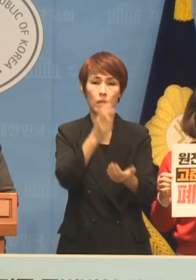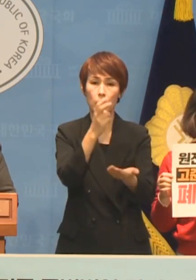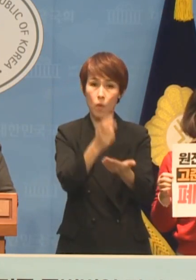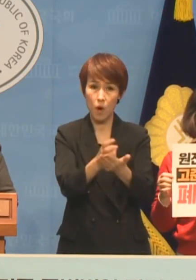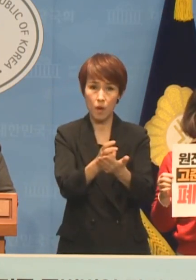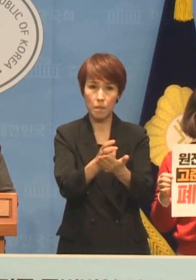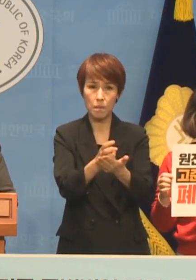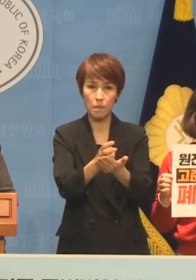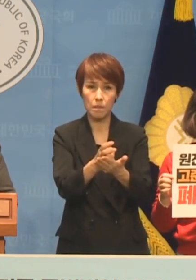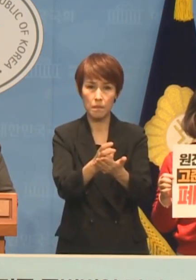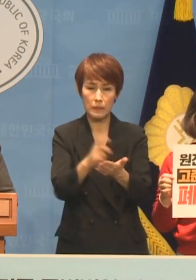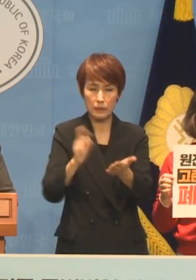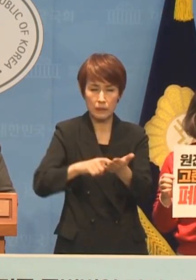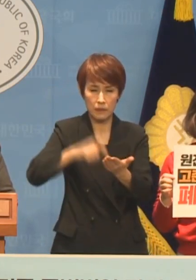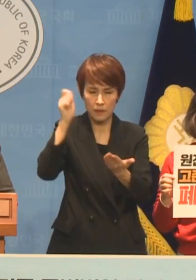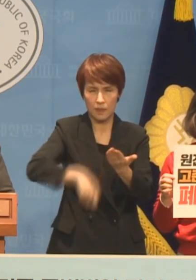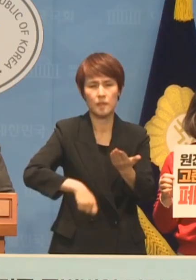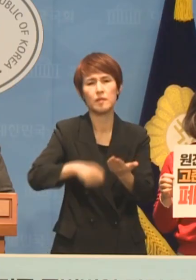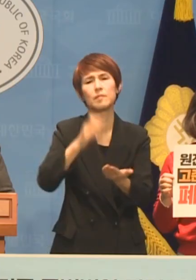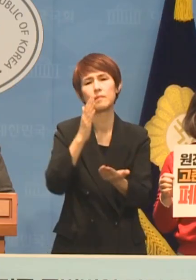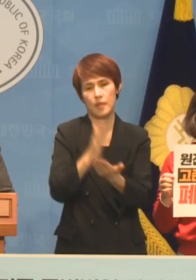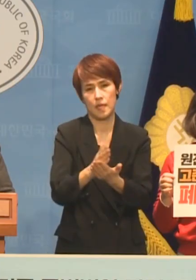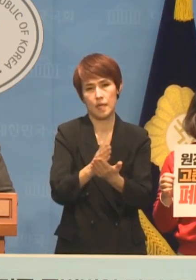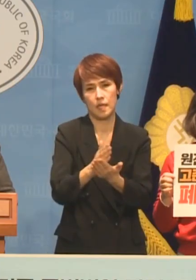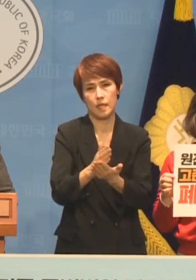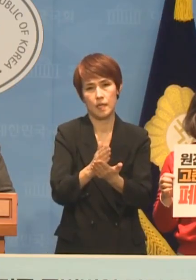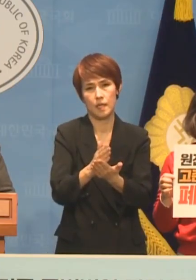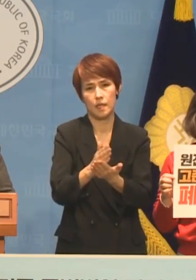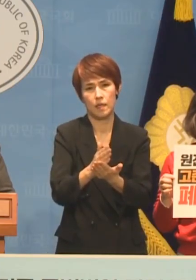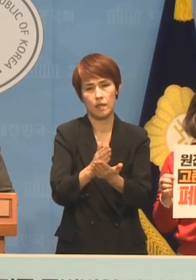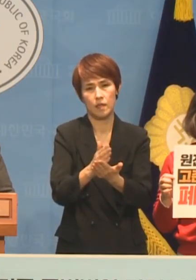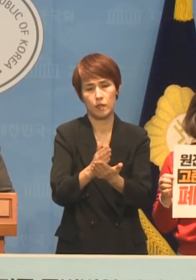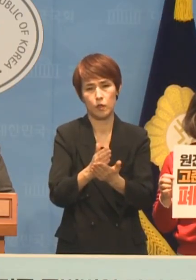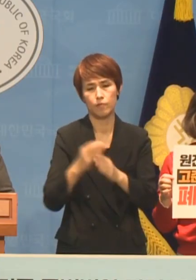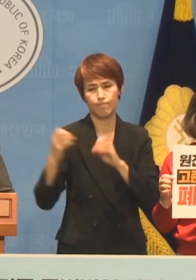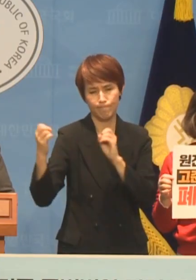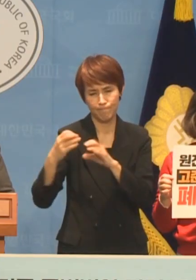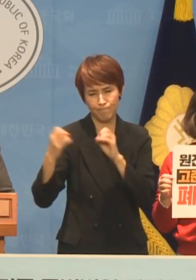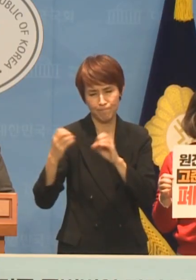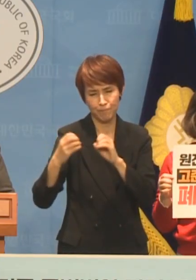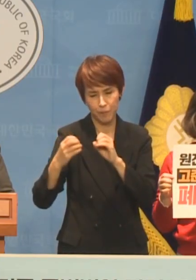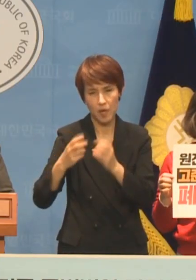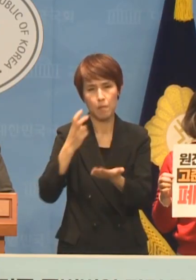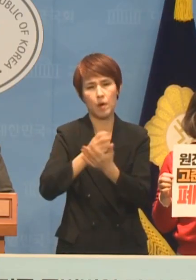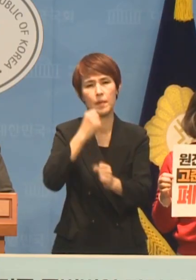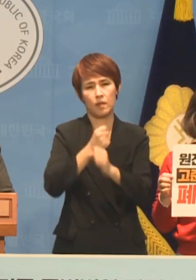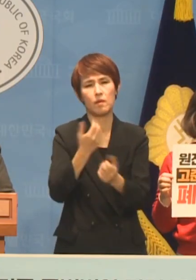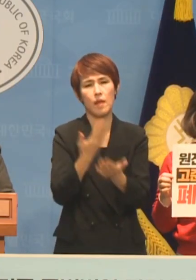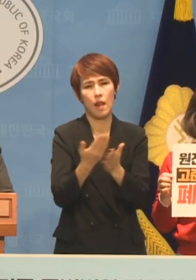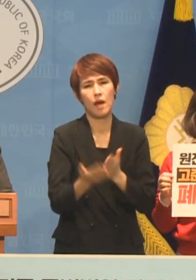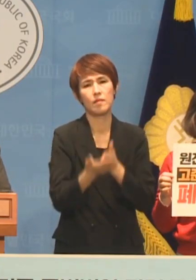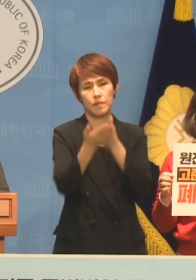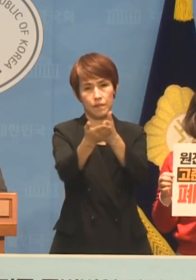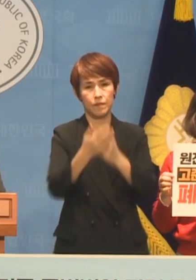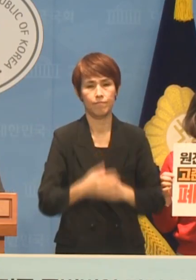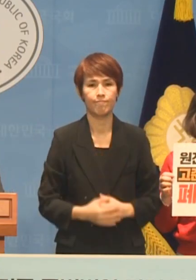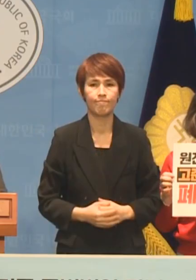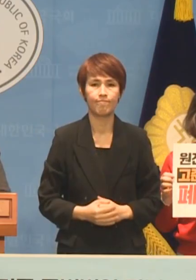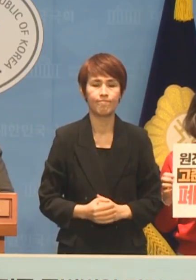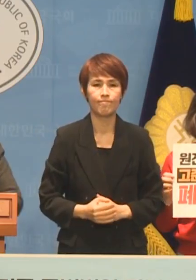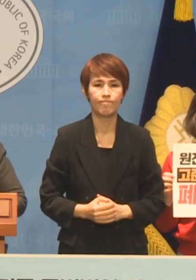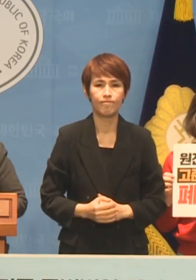급히 조율적으로 처리할 일이 아니라 차후 더 대화를 통해서 법안을 만들길 바란다는 취지를 담았습니다. 그래서